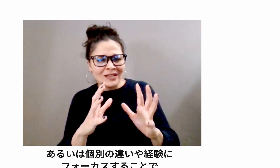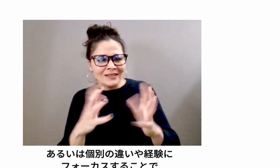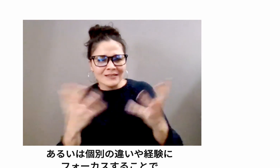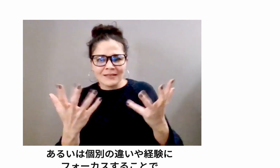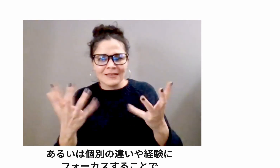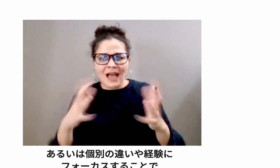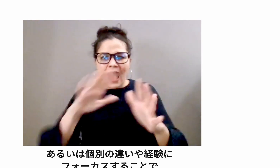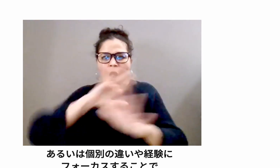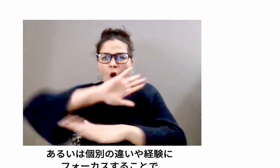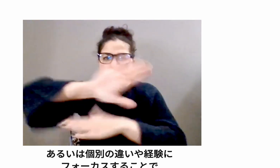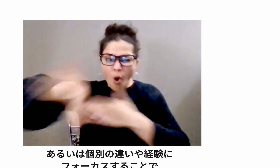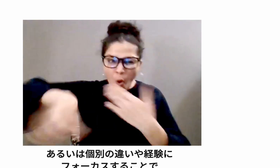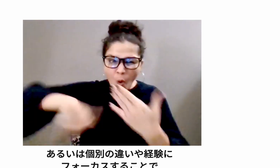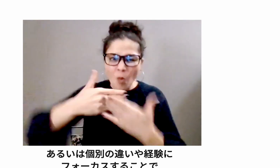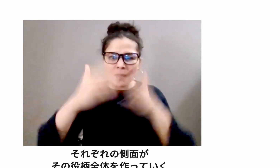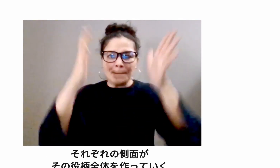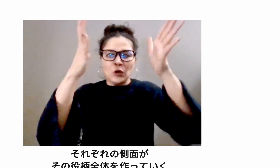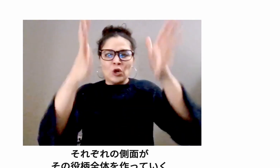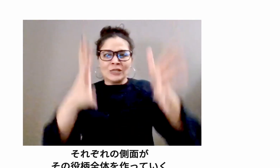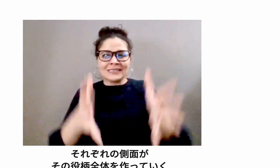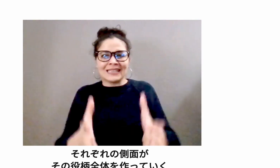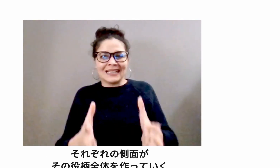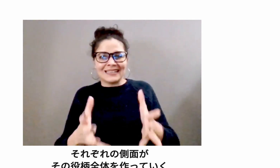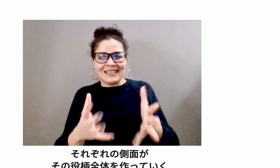それにフォーカスすることによって、それぞれのキャラクターが